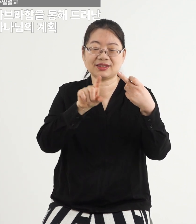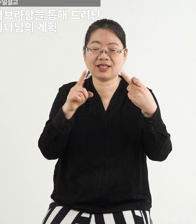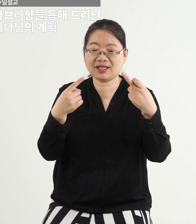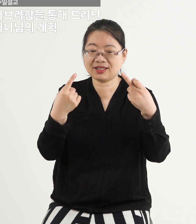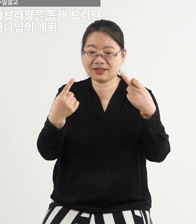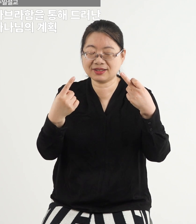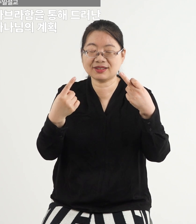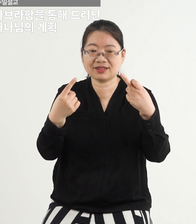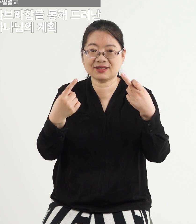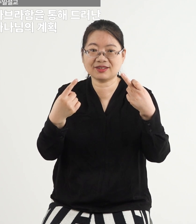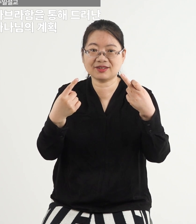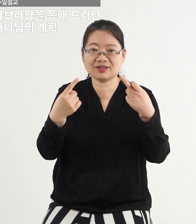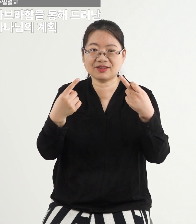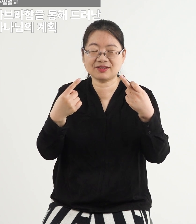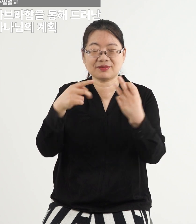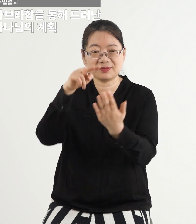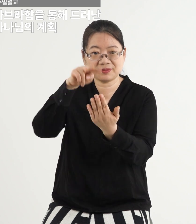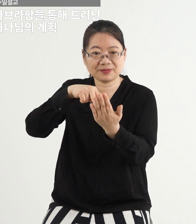1절 보시면